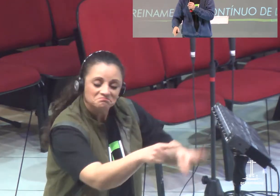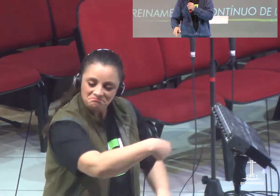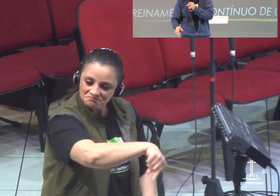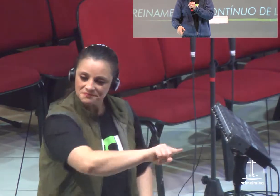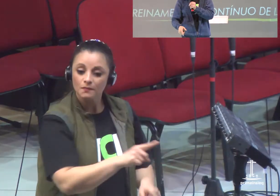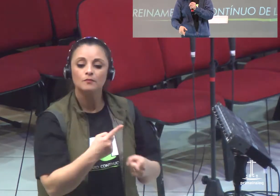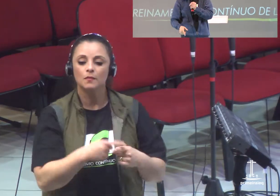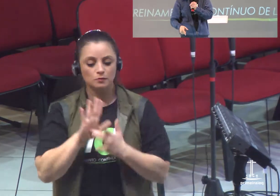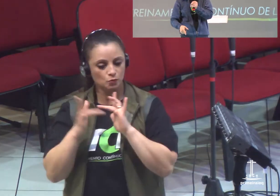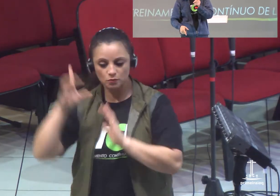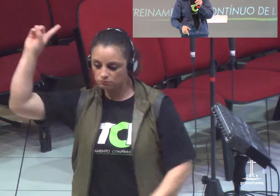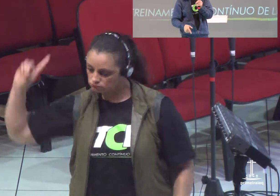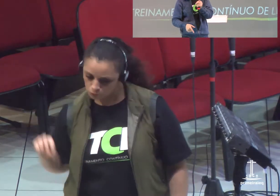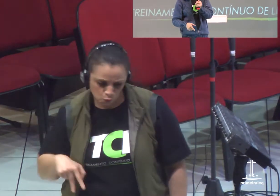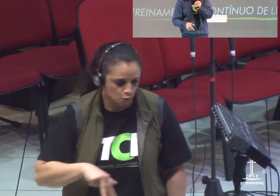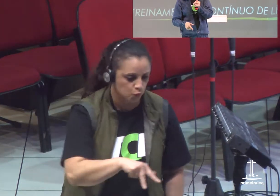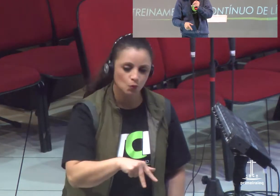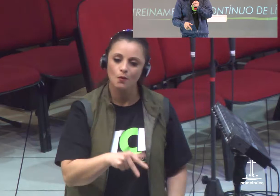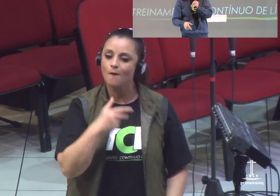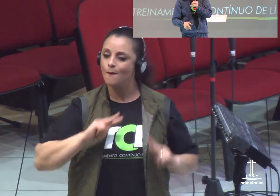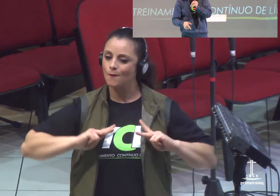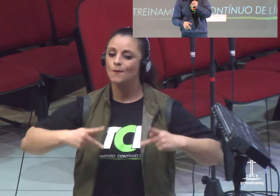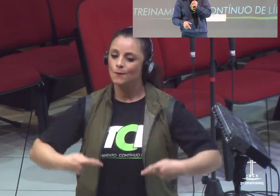homem em Jesus.